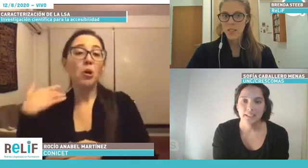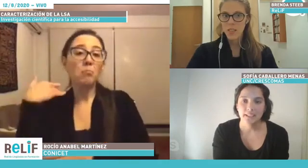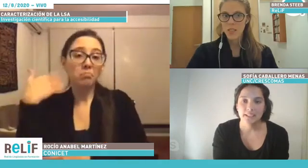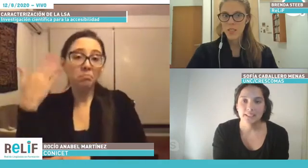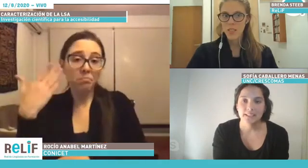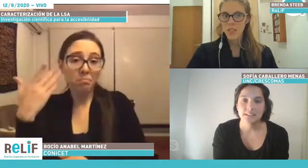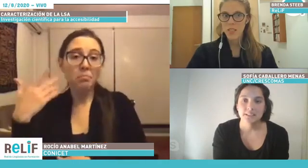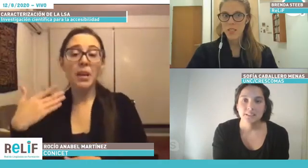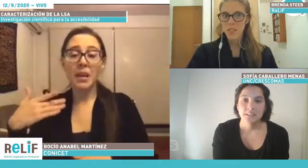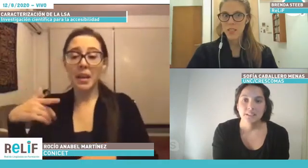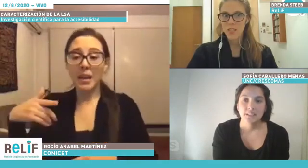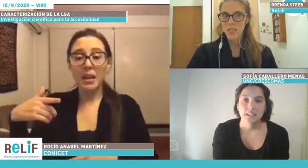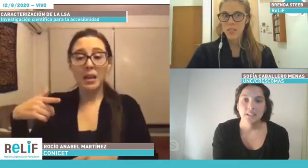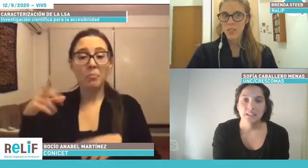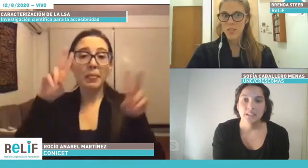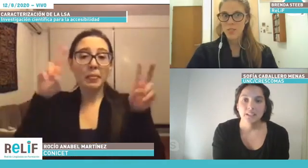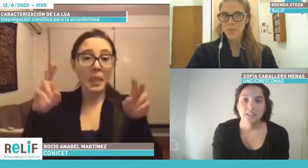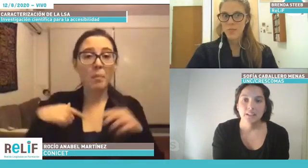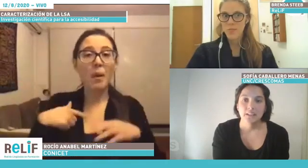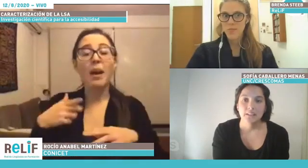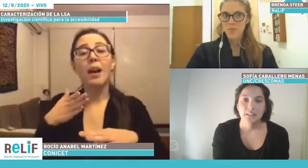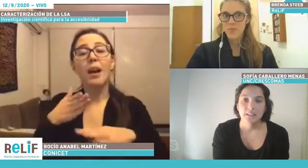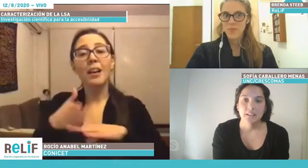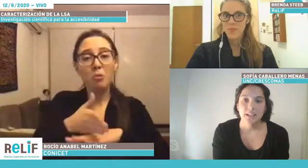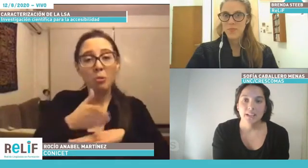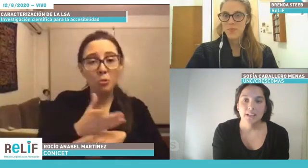en la carrera de letras,